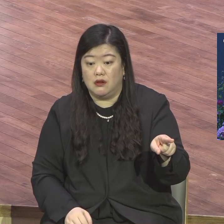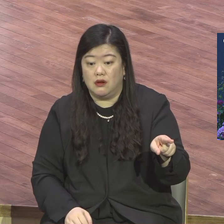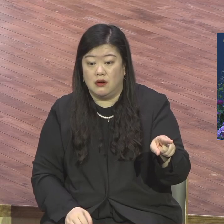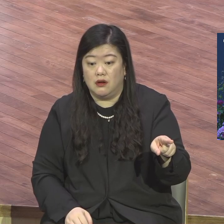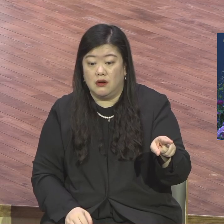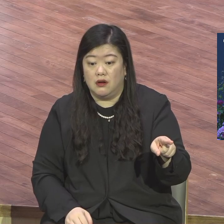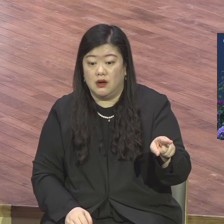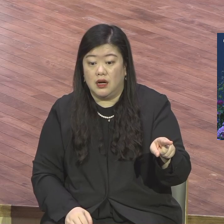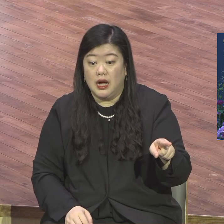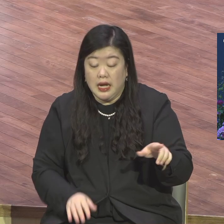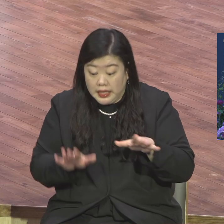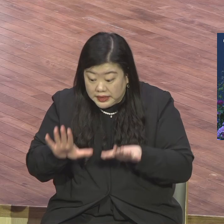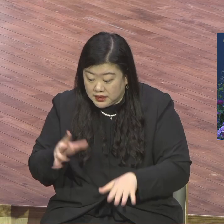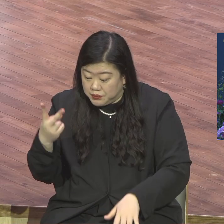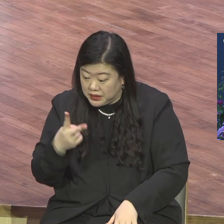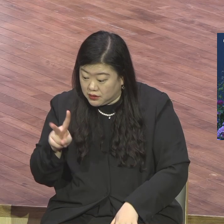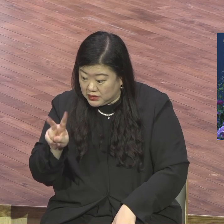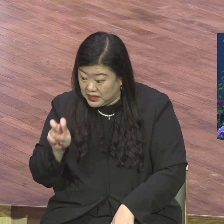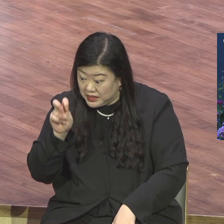답답하겠어요.